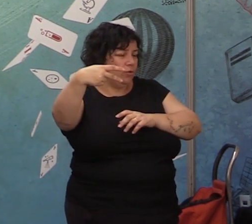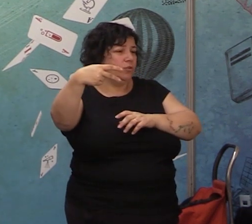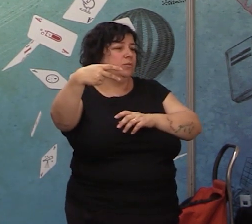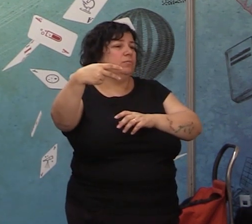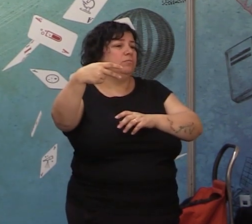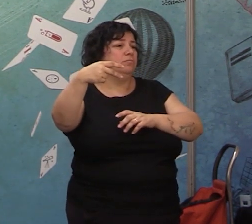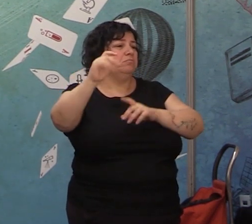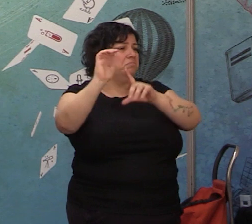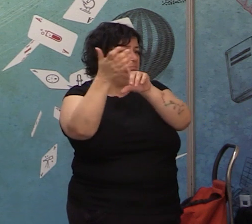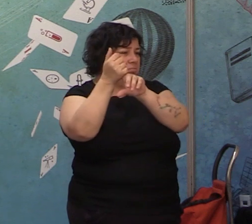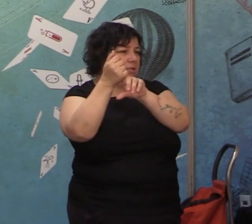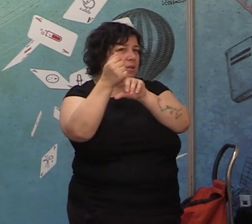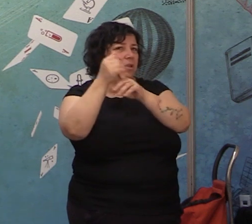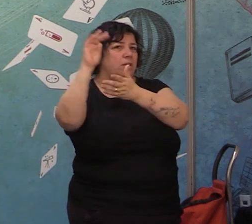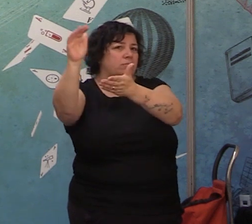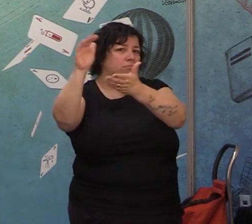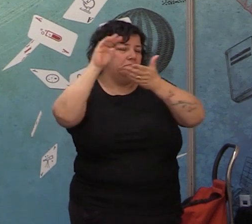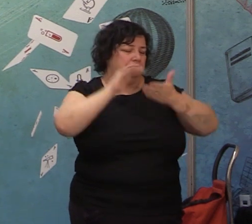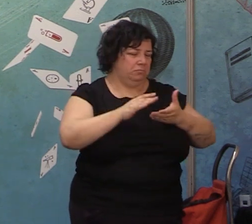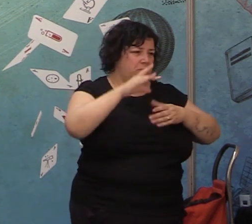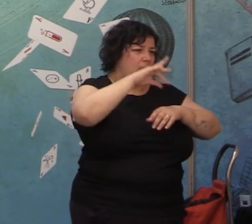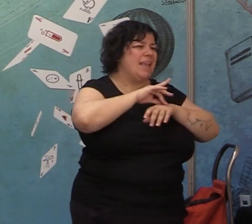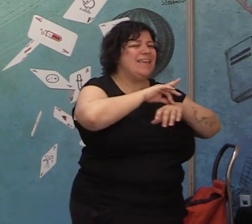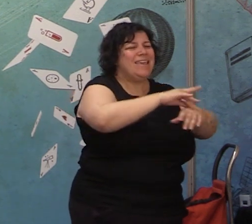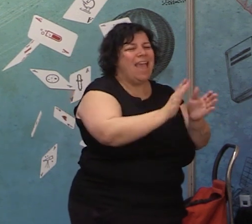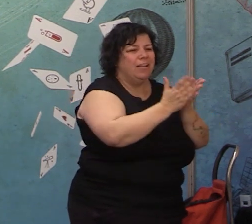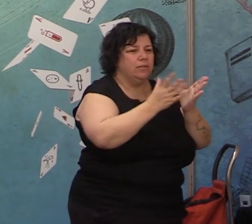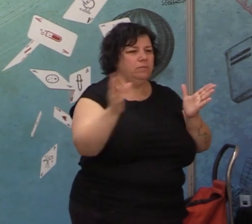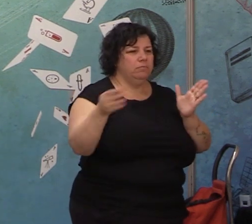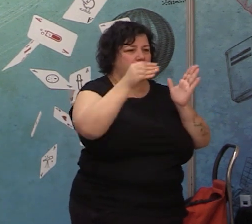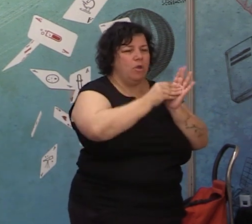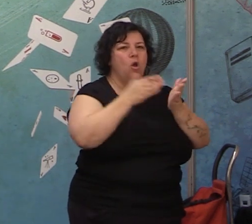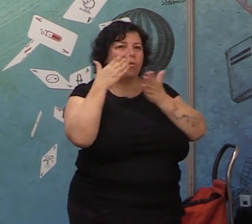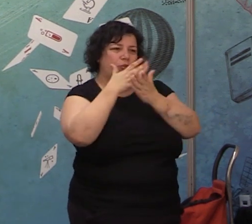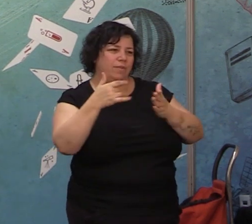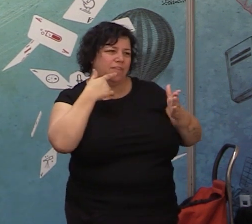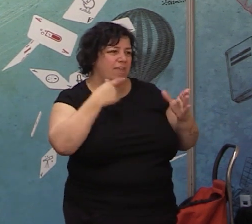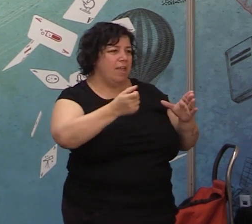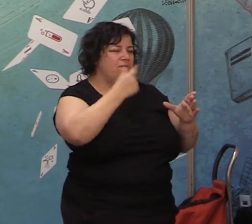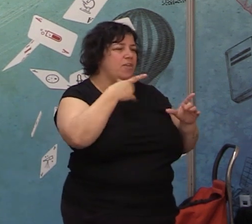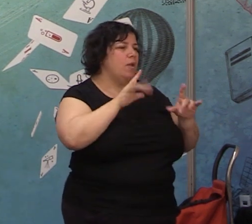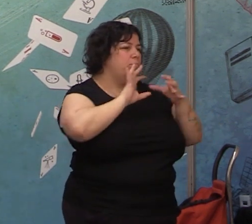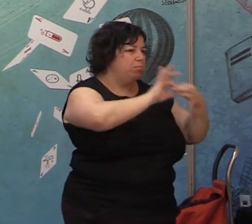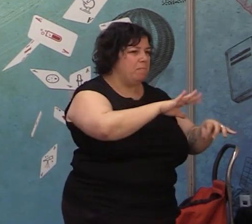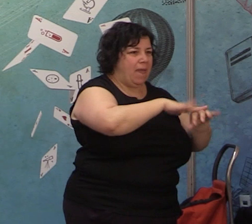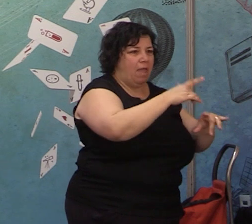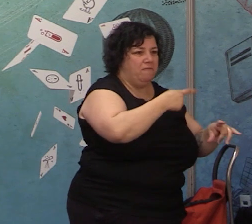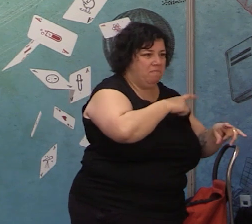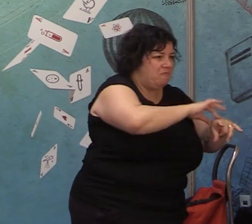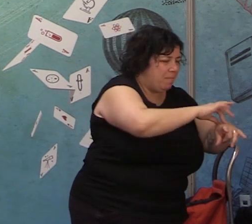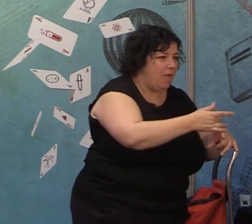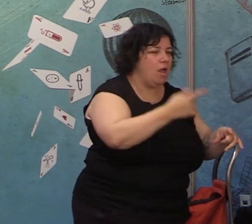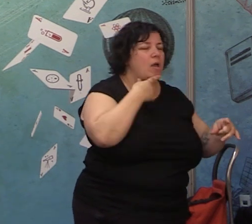que obtenemos los ponemos en nuestra guía, es decir, se ha visto en este estudio que este fármaco es bueno para tal, pues entonces